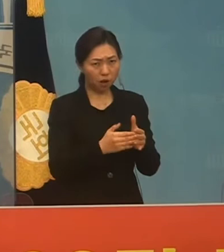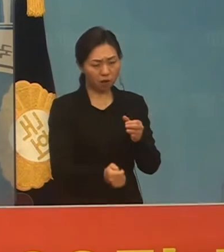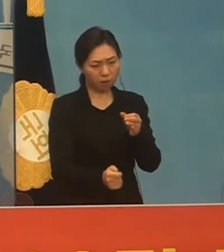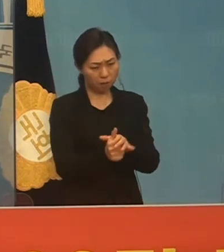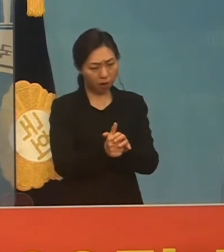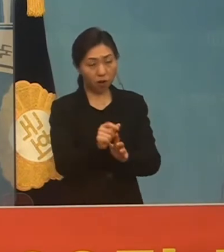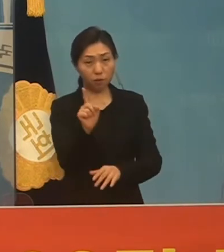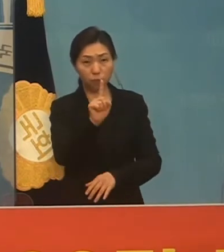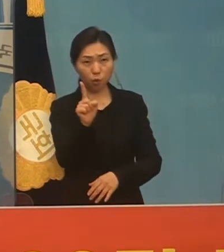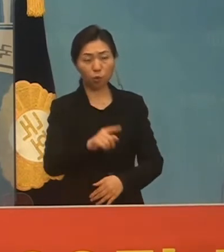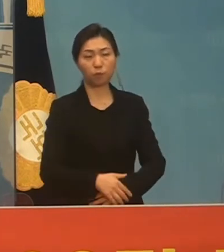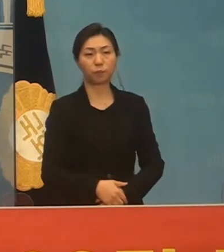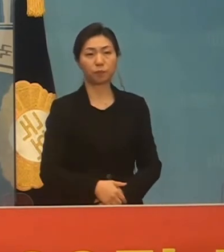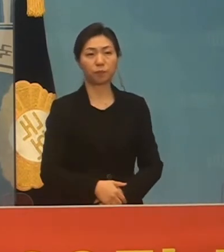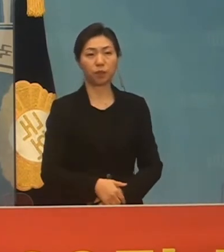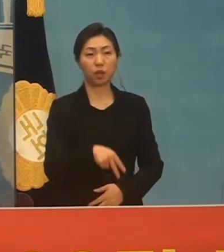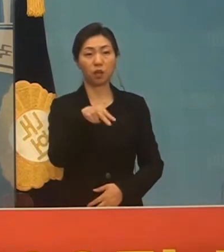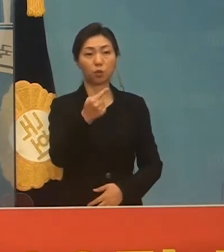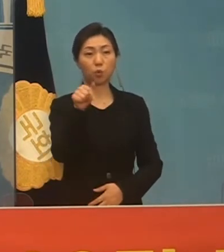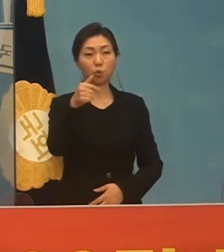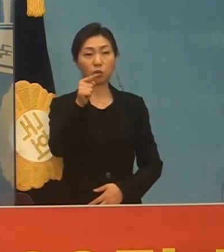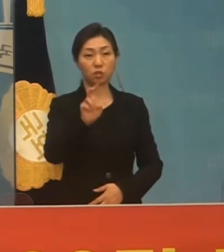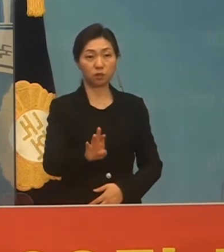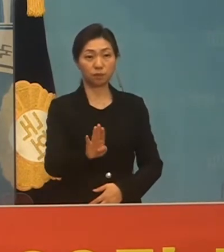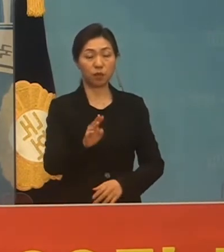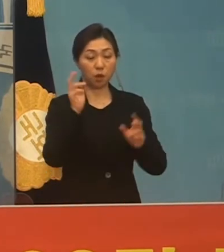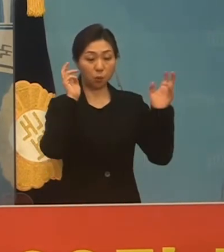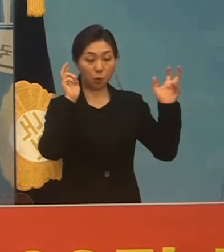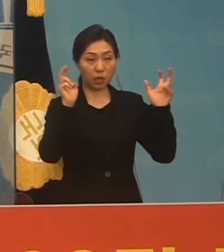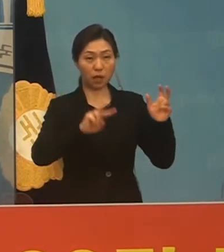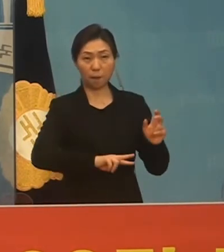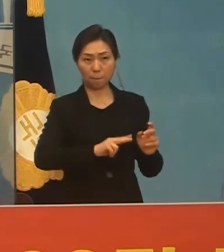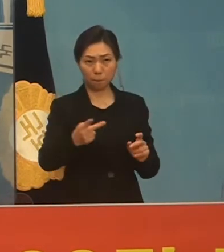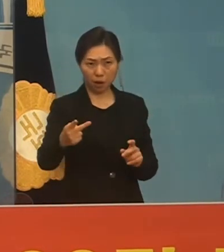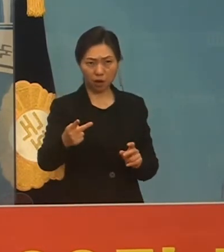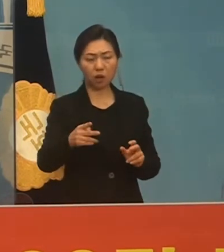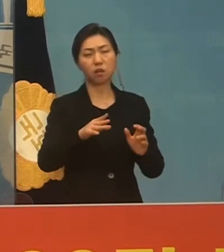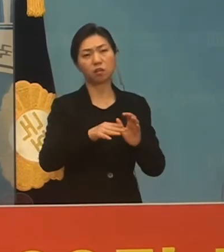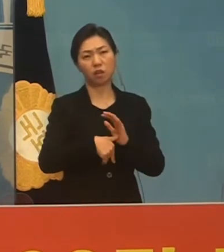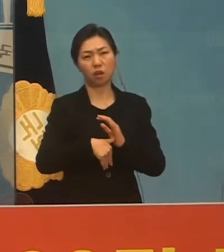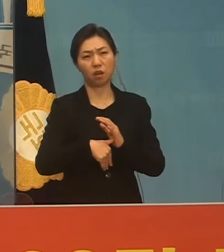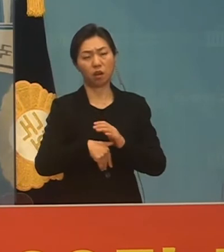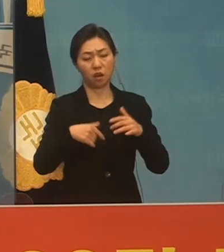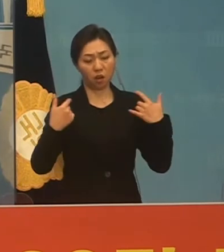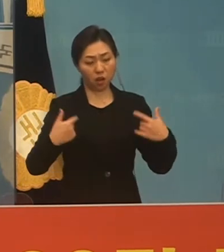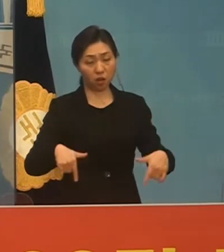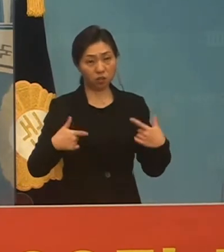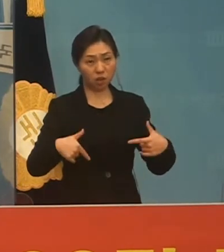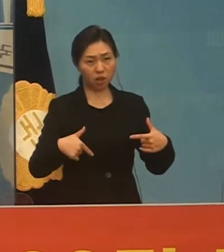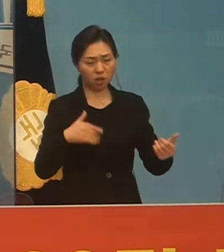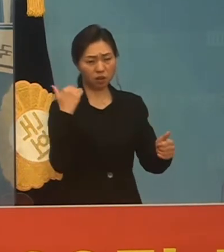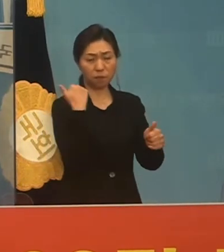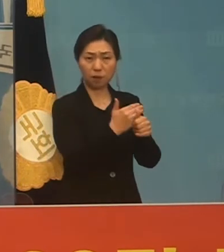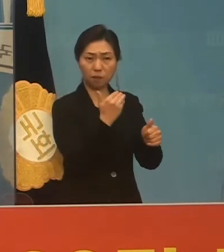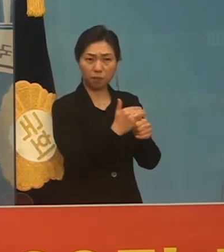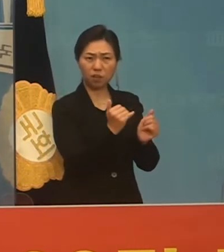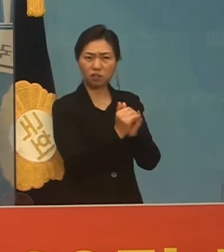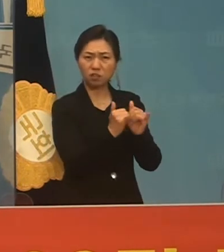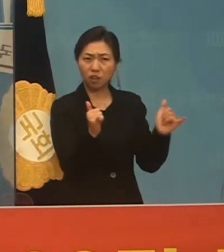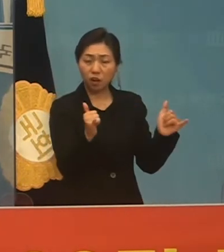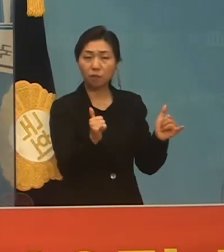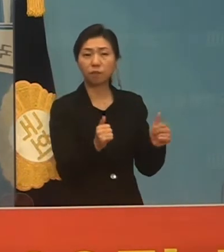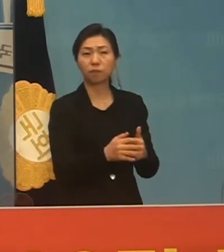점은 도급회사가 변경되고 계약이 이루어질 때마다 집단해고당하는 노동자들의